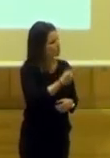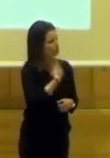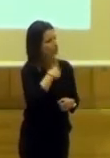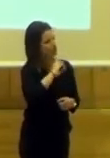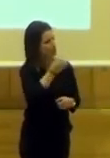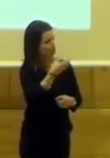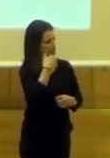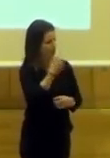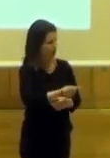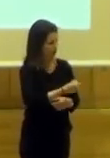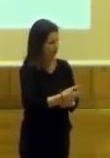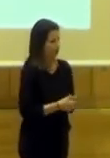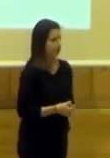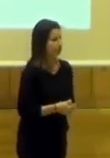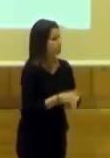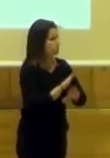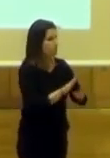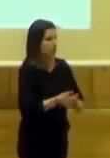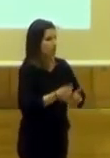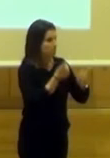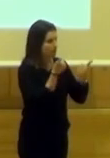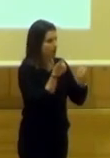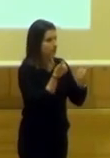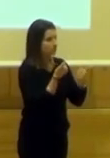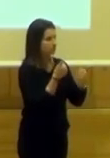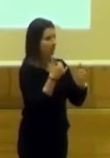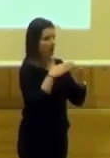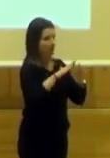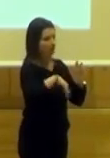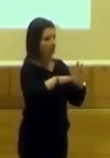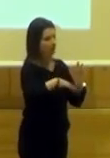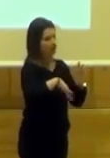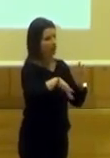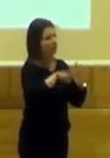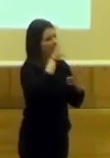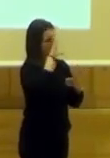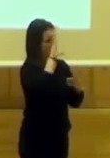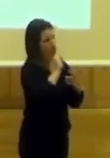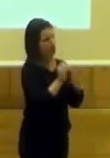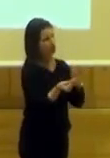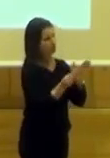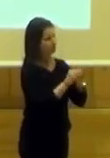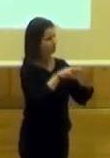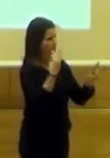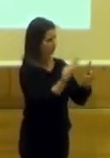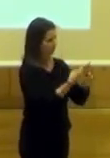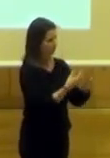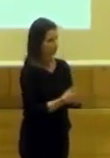seguir revalorizando. Y nada más, estará disponible a finales del mes de febrero.